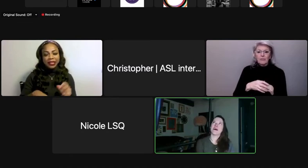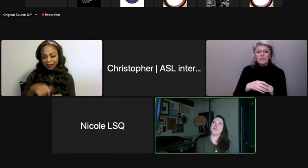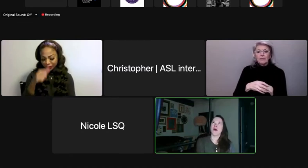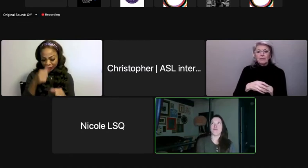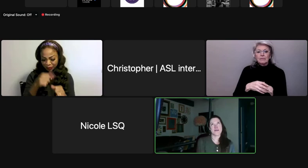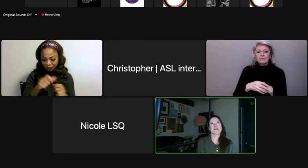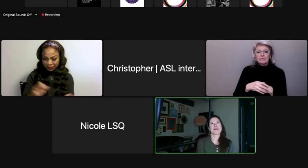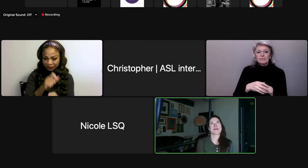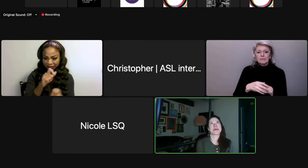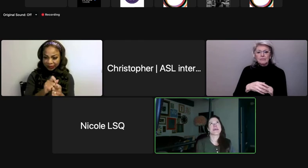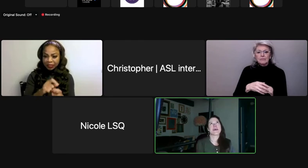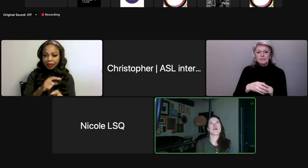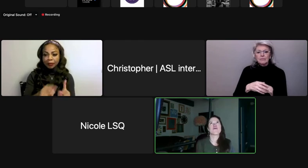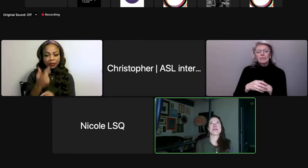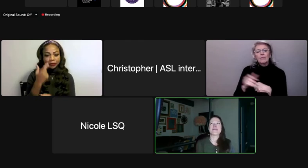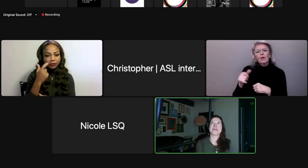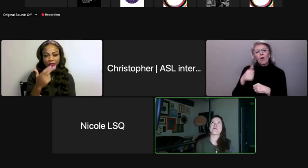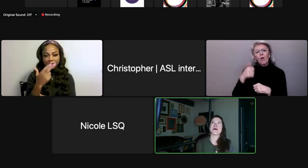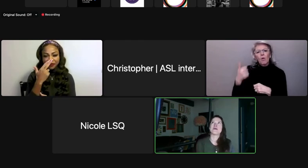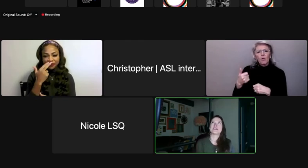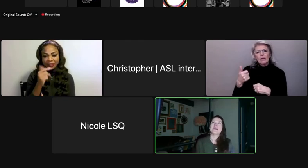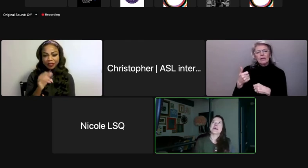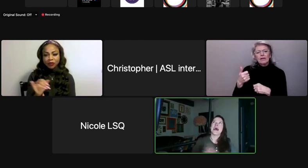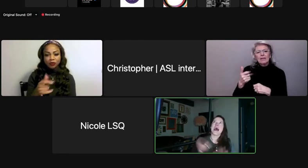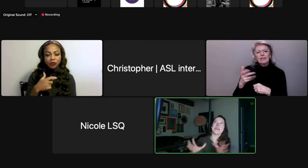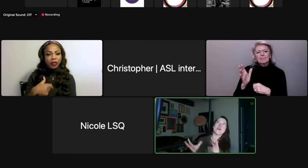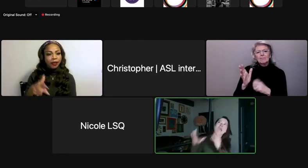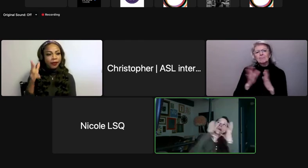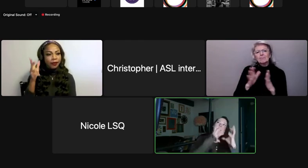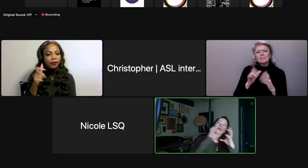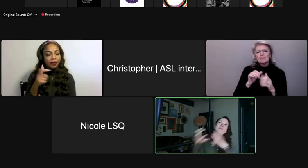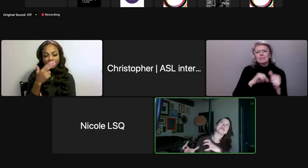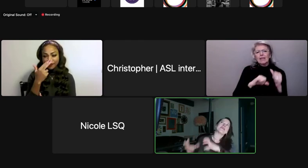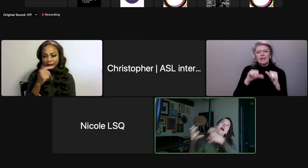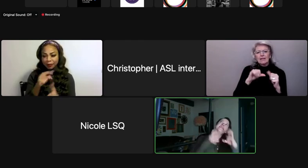et puis une autre anecdote c'est que